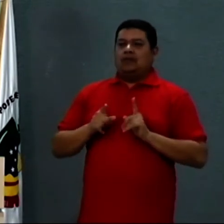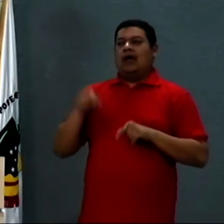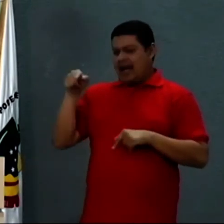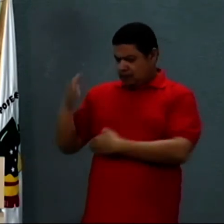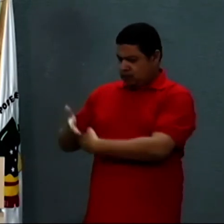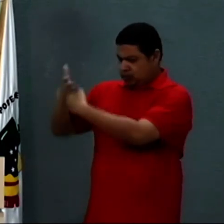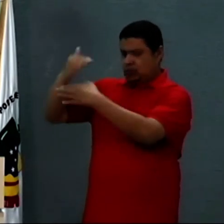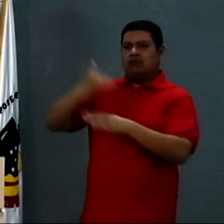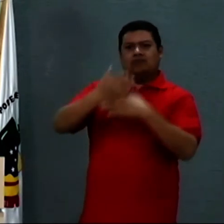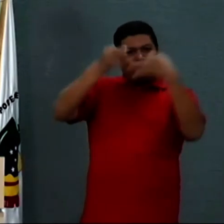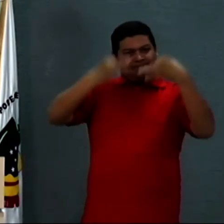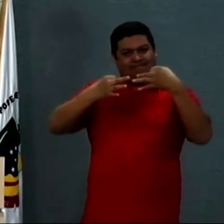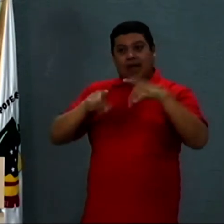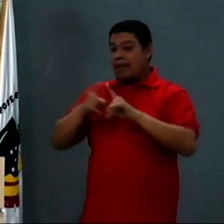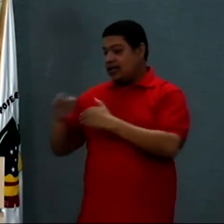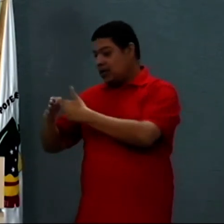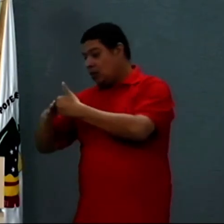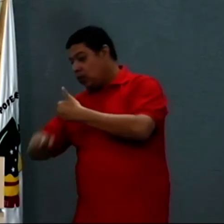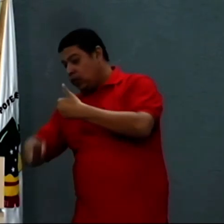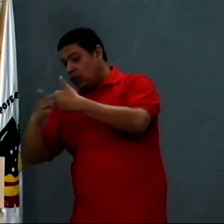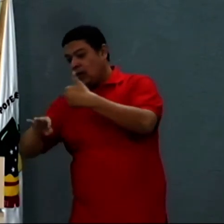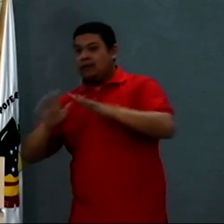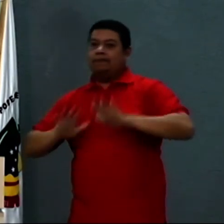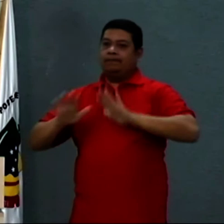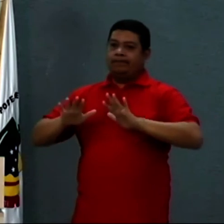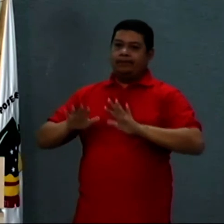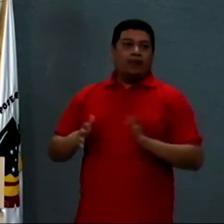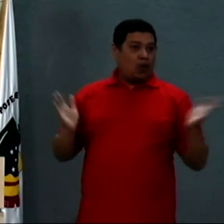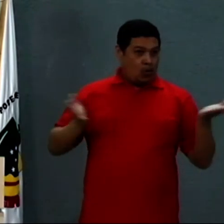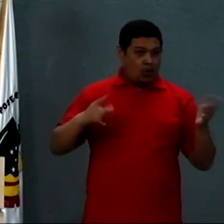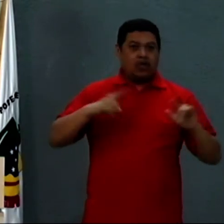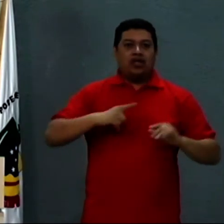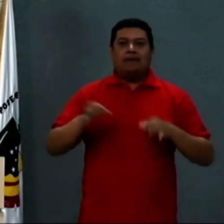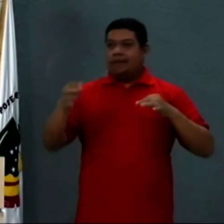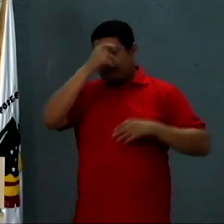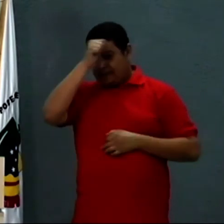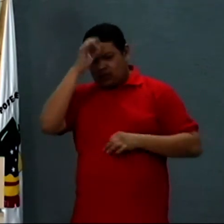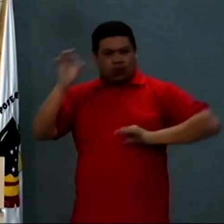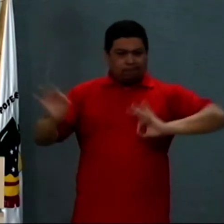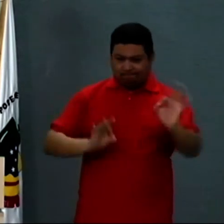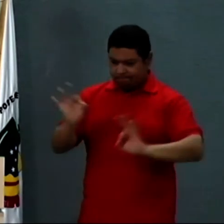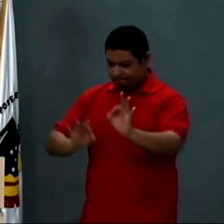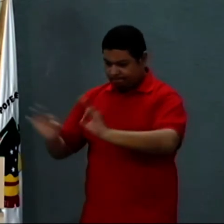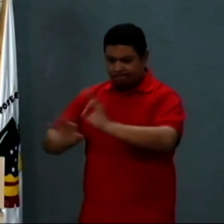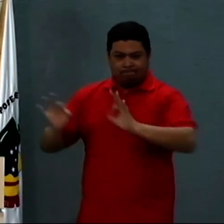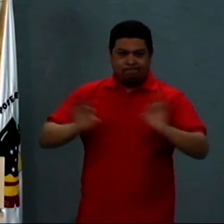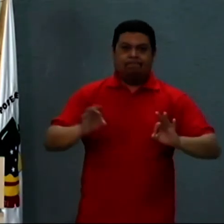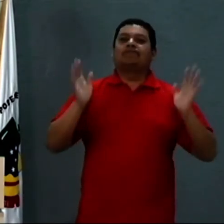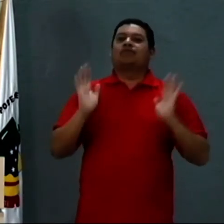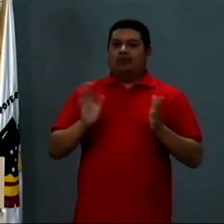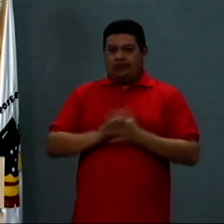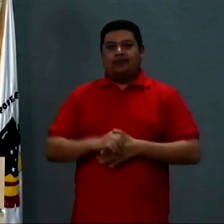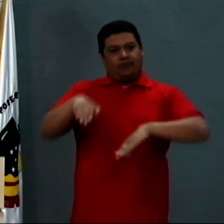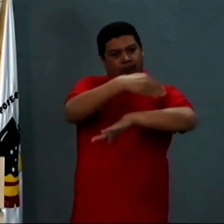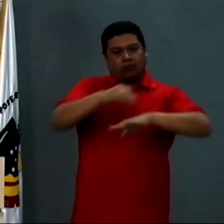estava indo para o buraco fora. Então, assim, ela está contente, satisfeita agora nesse momento, pelo fato de, no mínimo, estão resolvendo a situação da rua